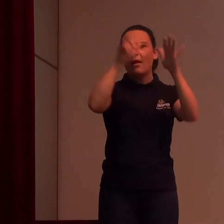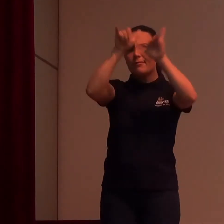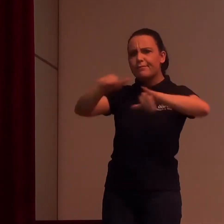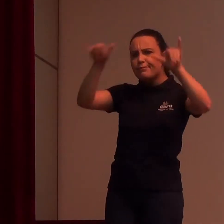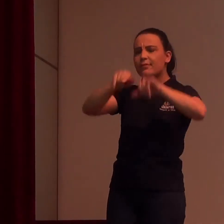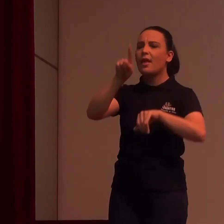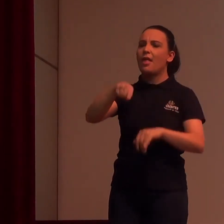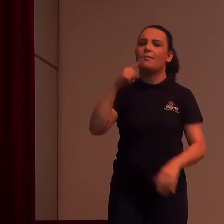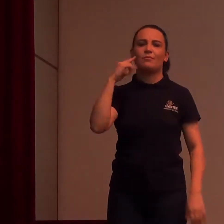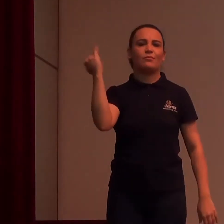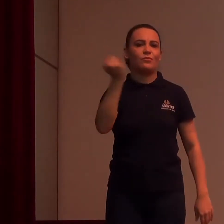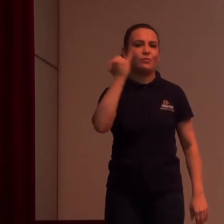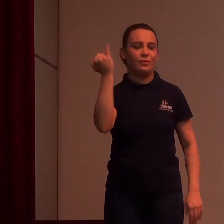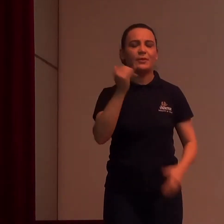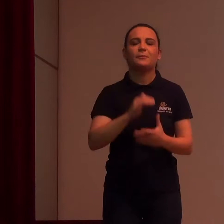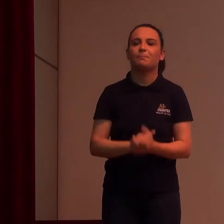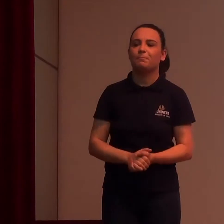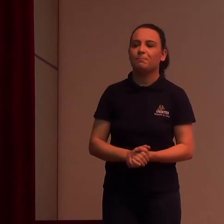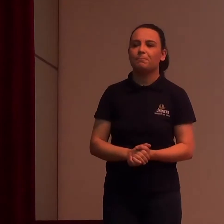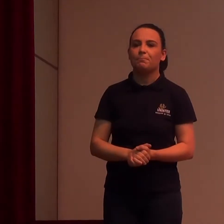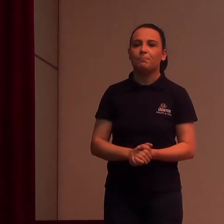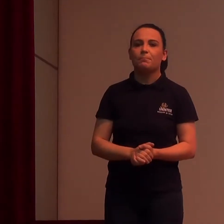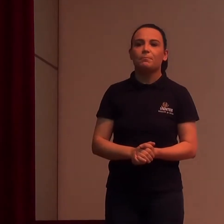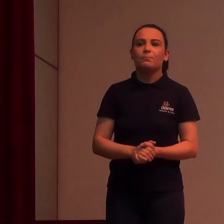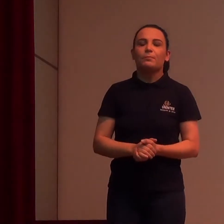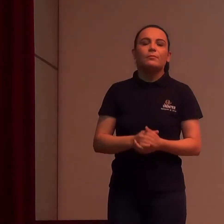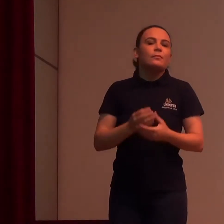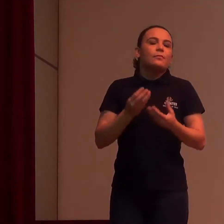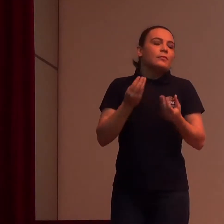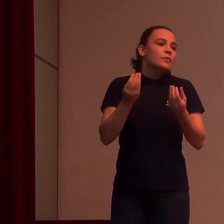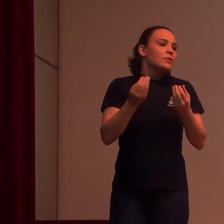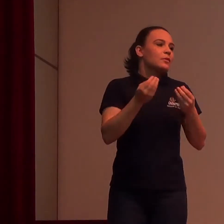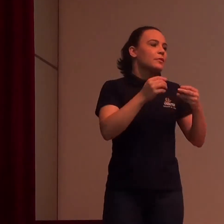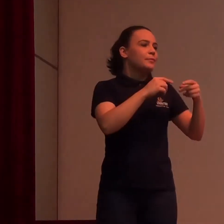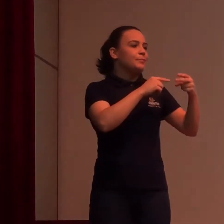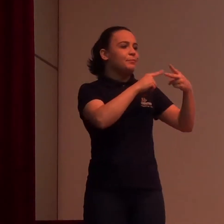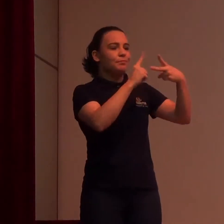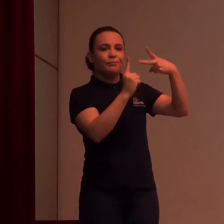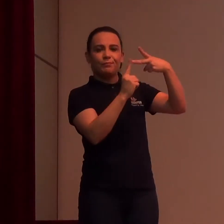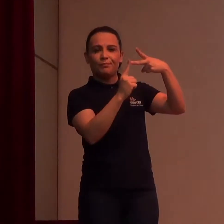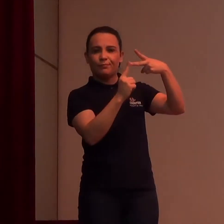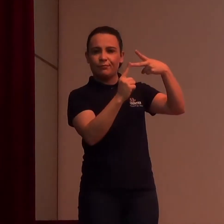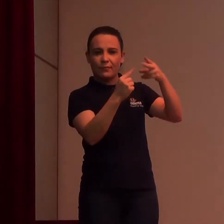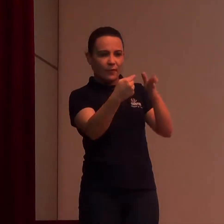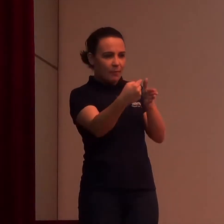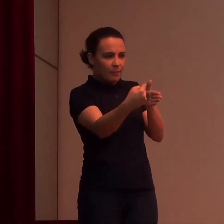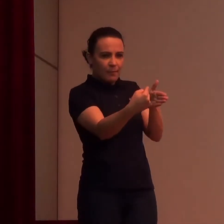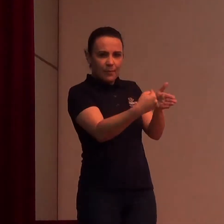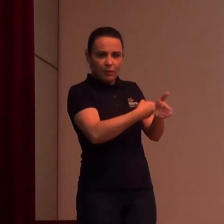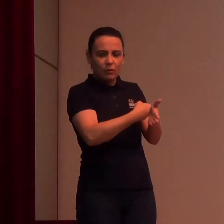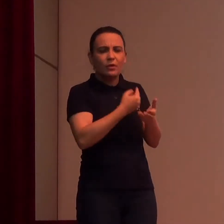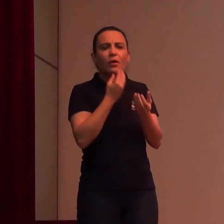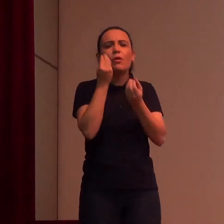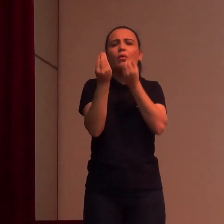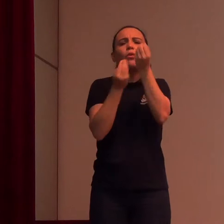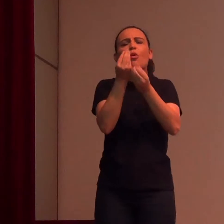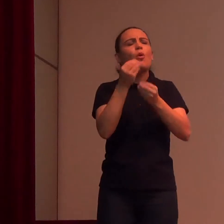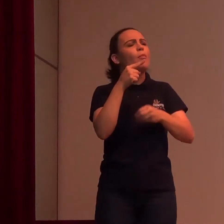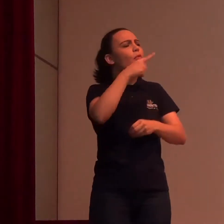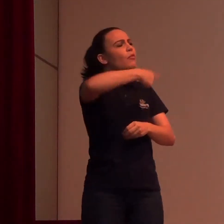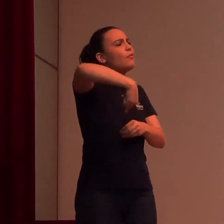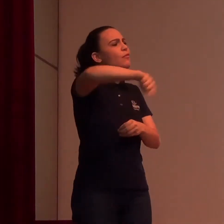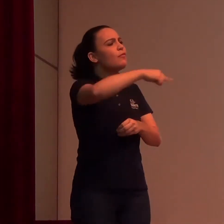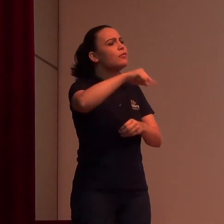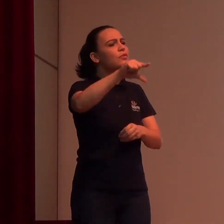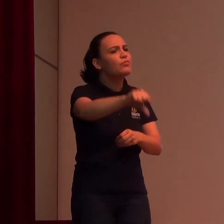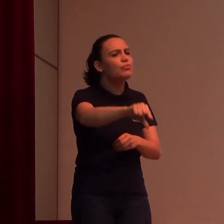gente escolhe esses títulos, né? Quando a gente escreve, por exemplo, se for um edital via, não for um